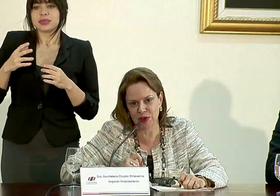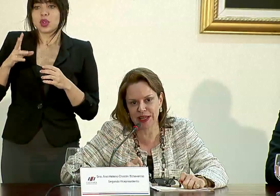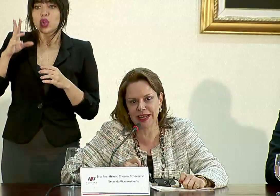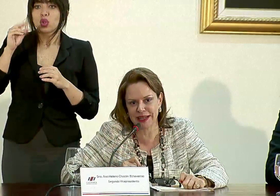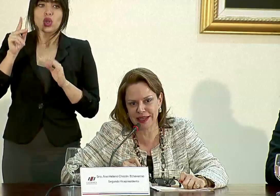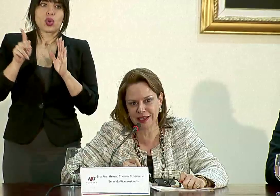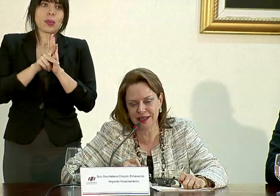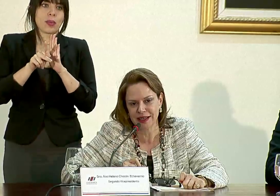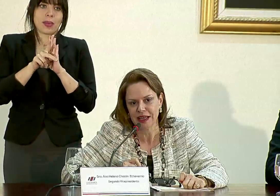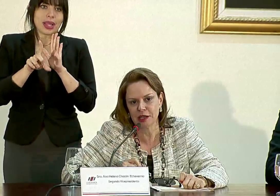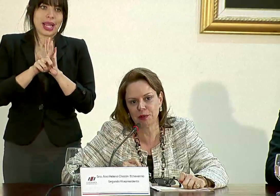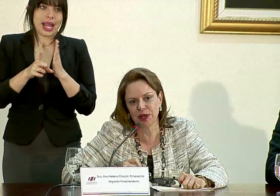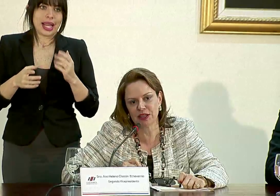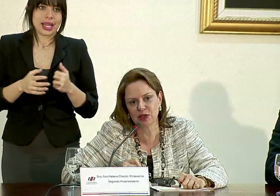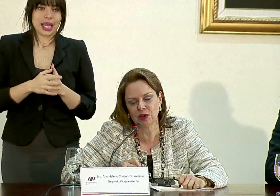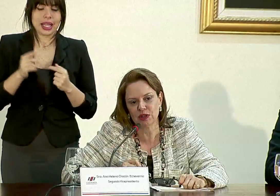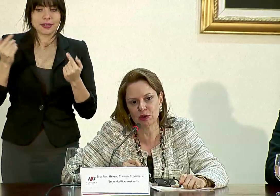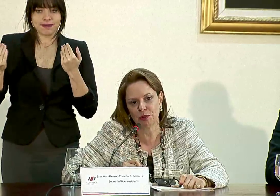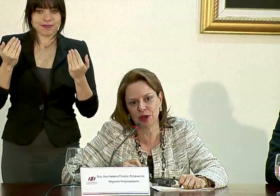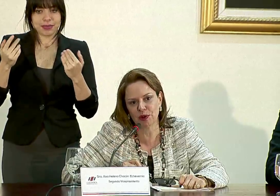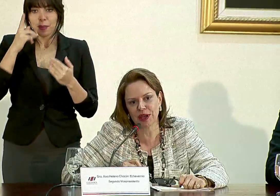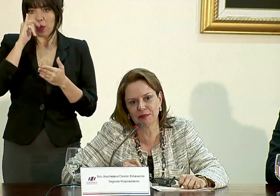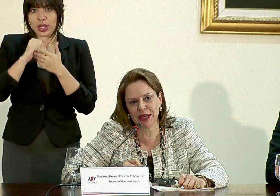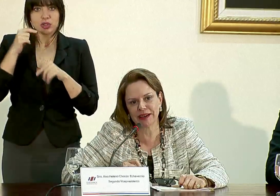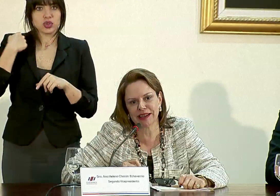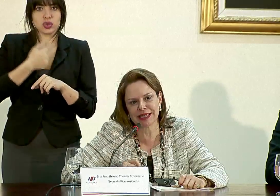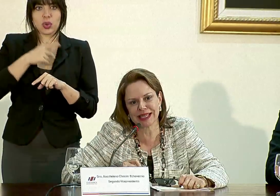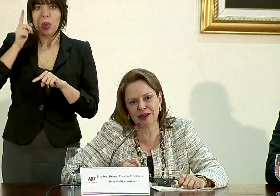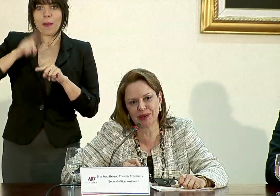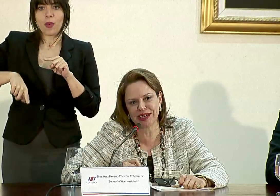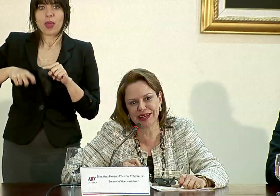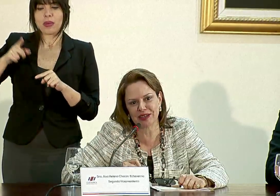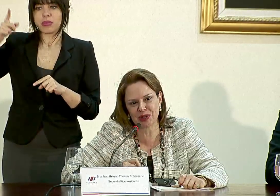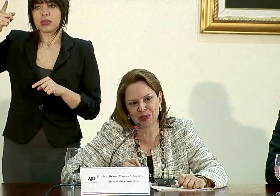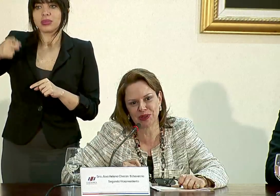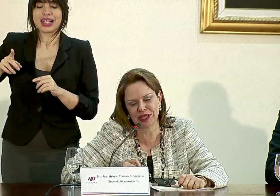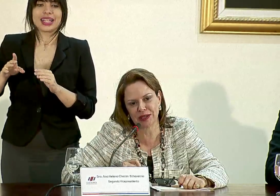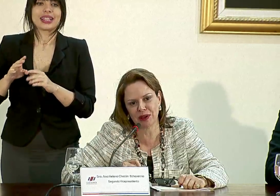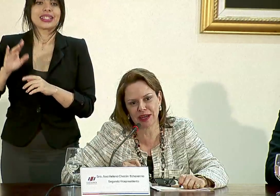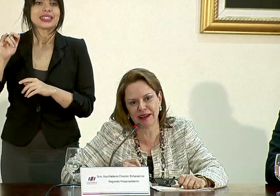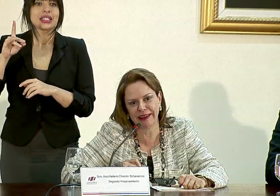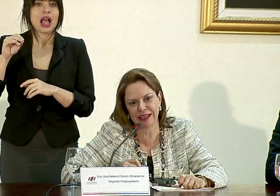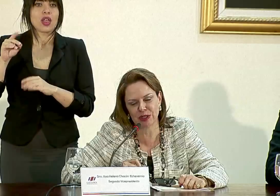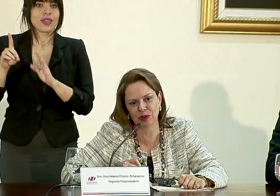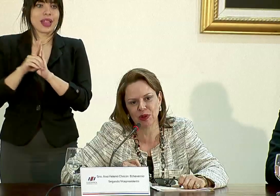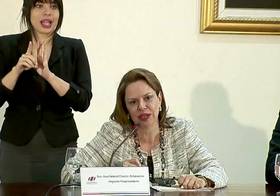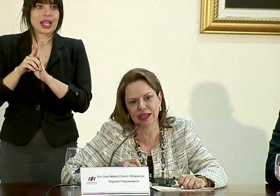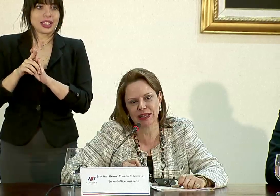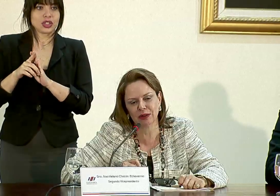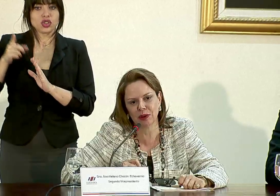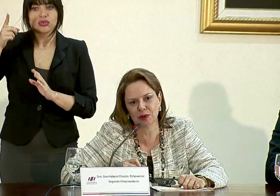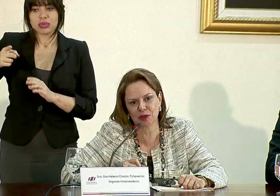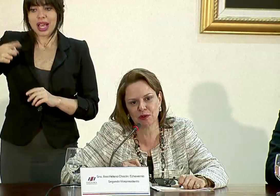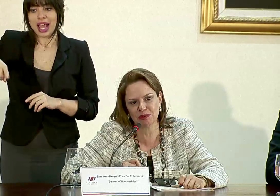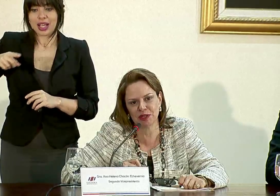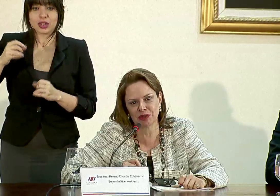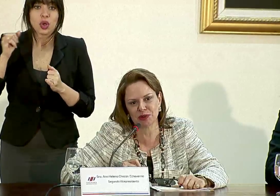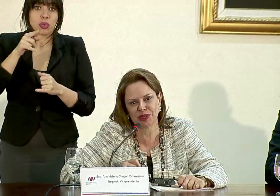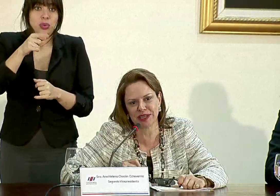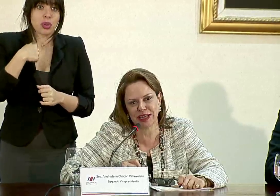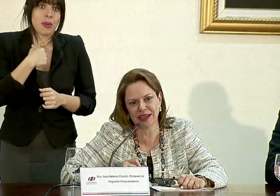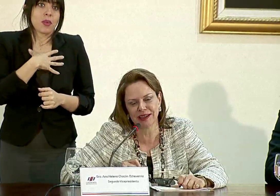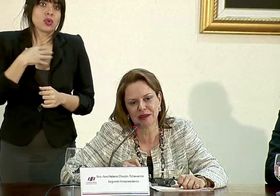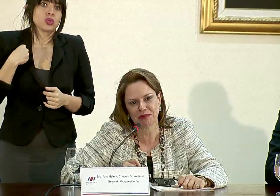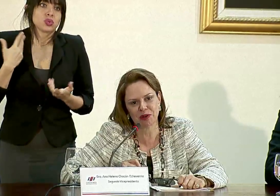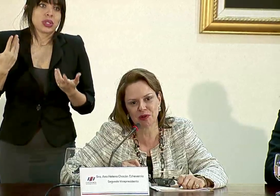prohibido en la ley y por eso no puedo cambiar el estado de derecho y llevar a esto que tanto a vos como a mí